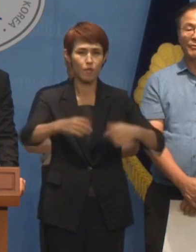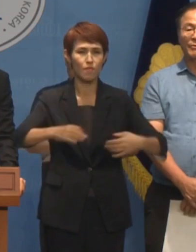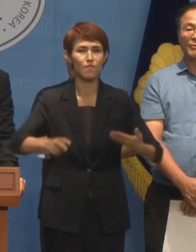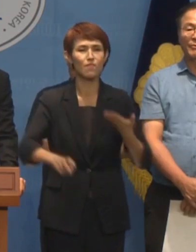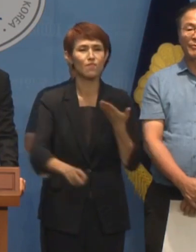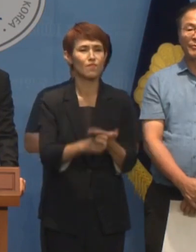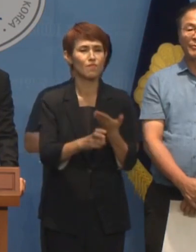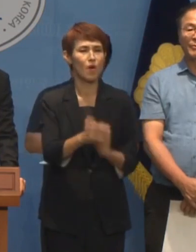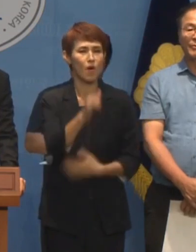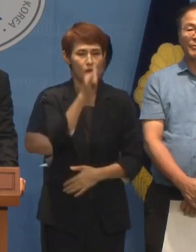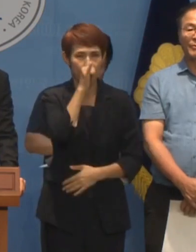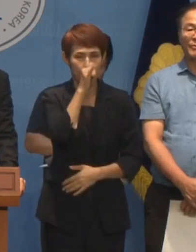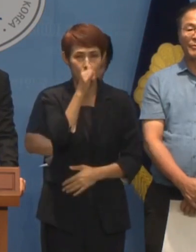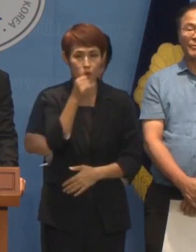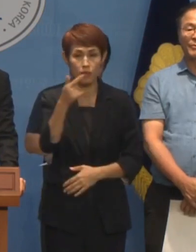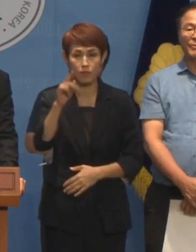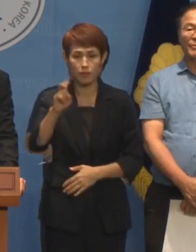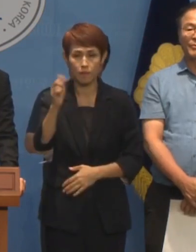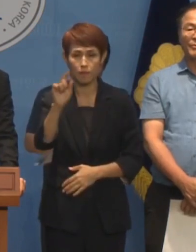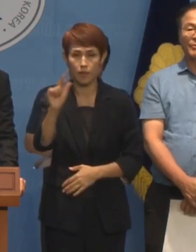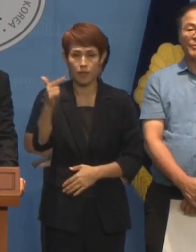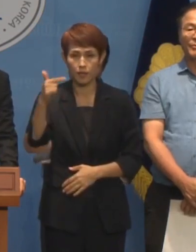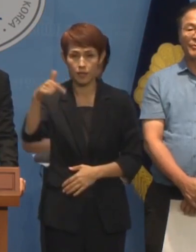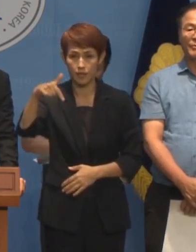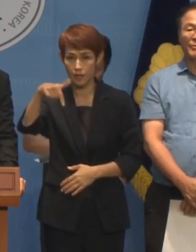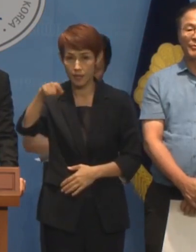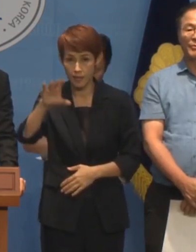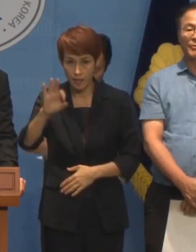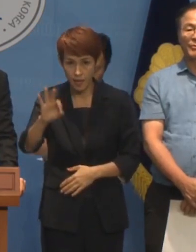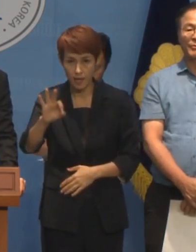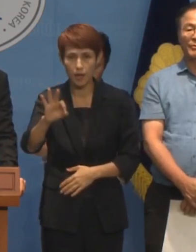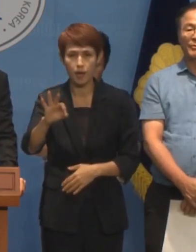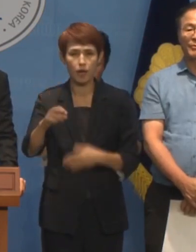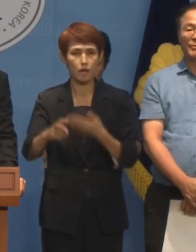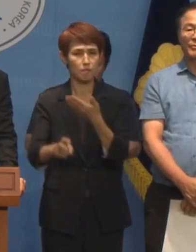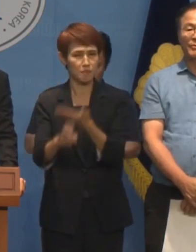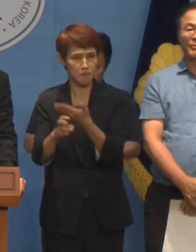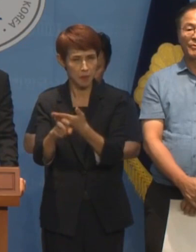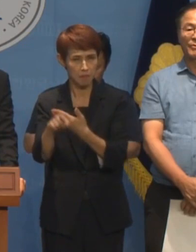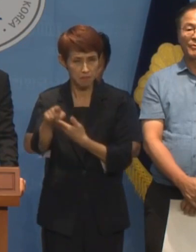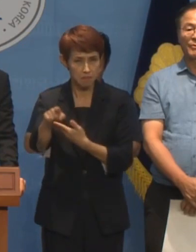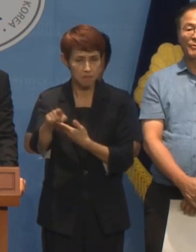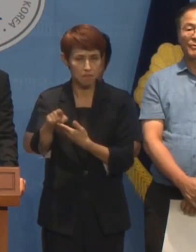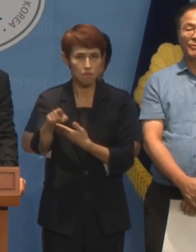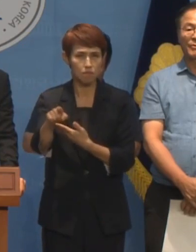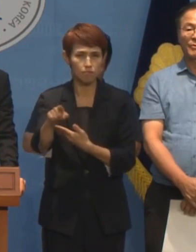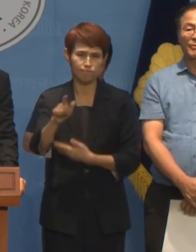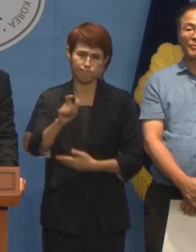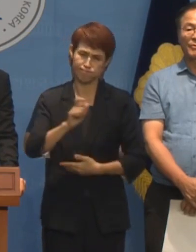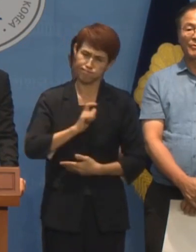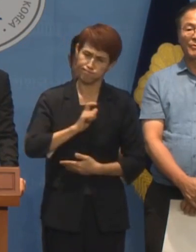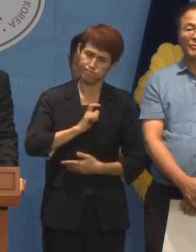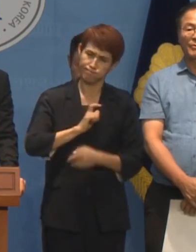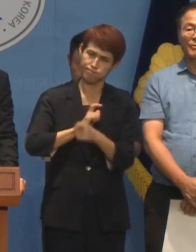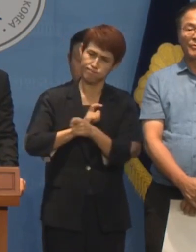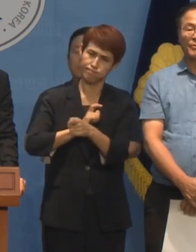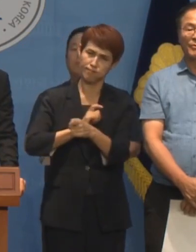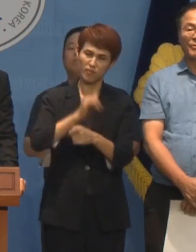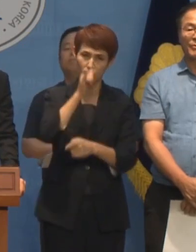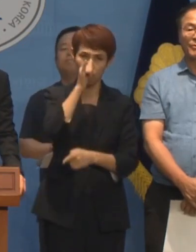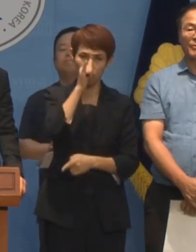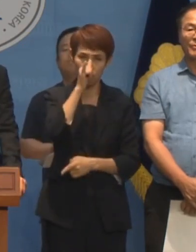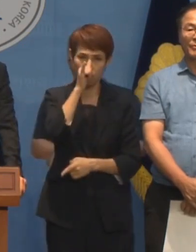그리고 남한강 휴게소 비리 의혹, 고속도로 비리 의혹을 제기하면서 287일 동안 양평